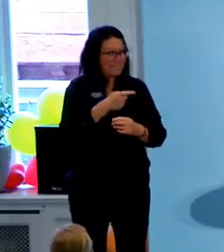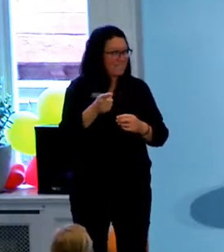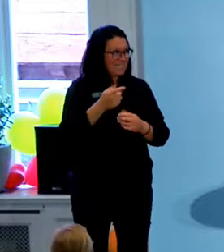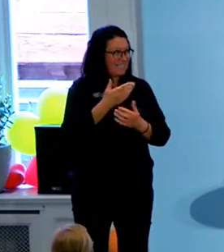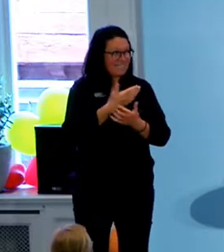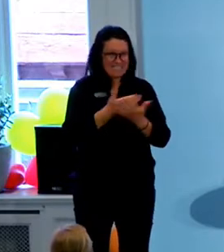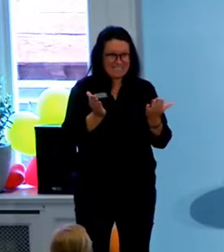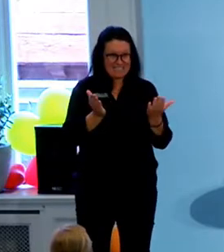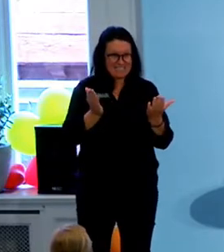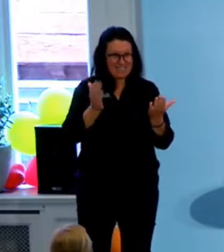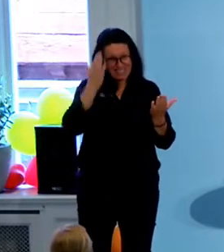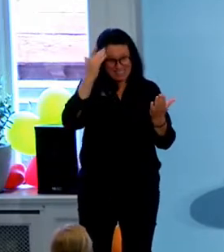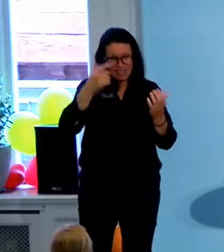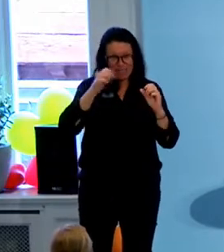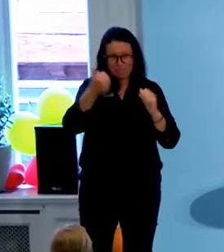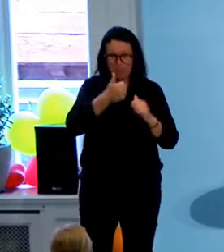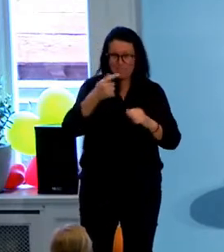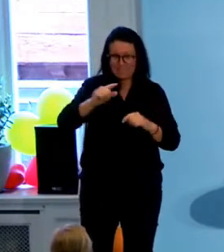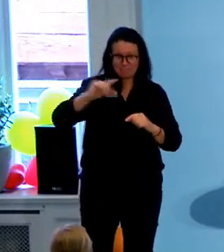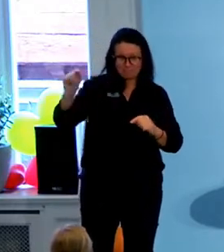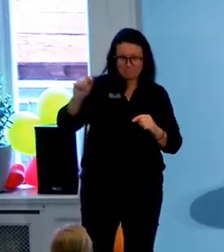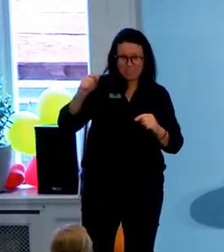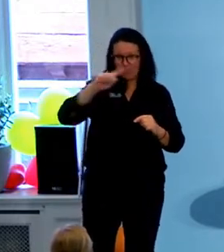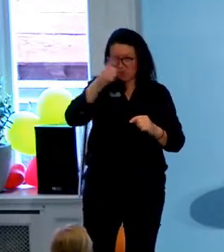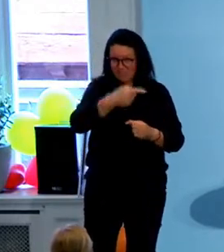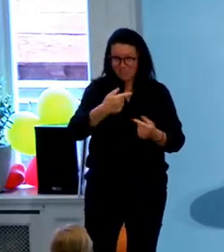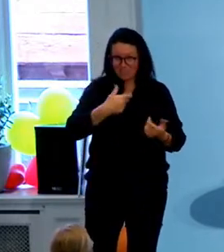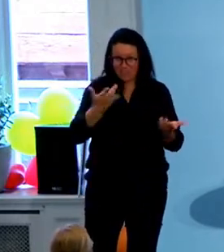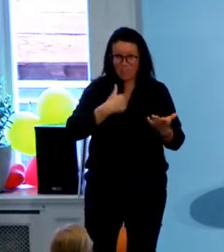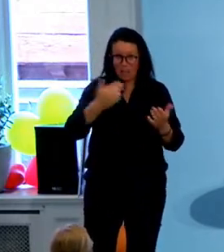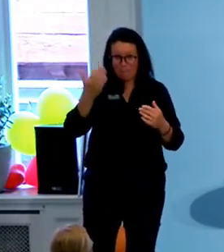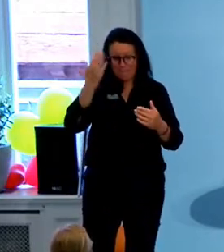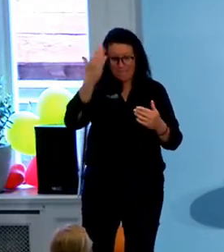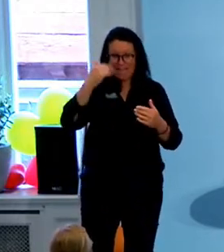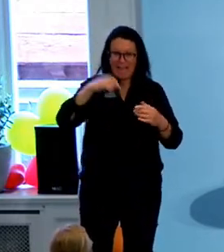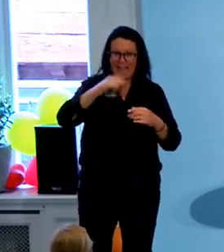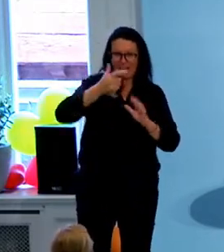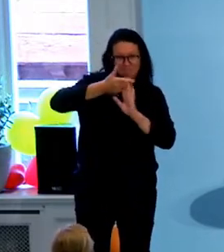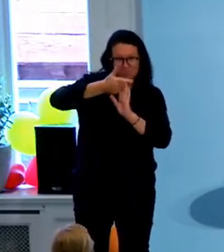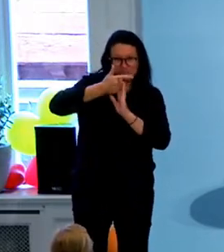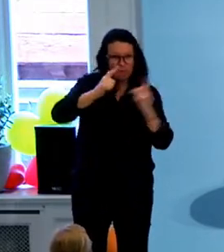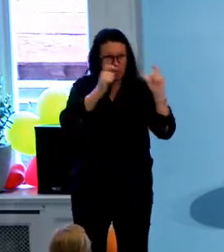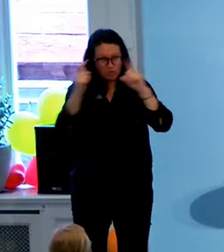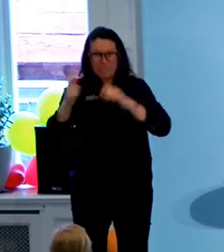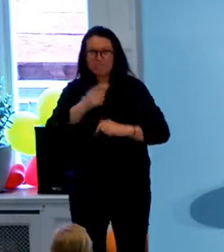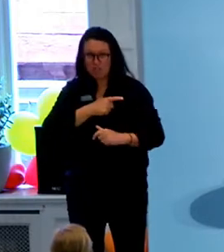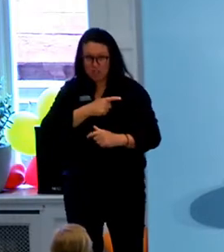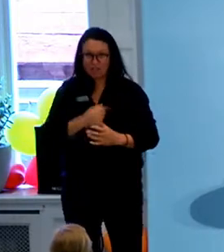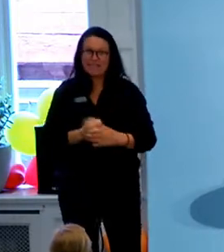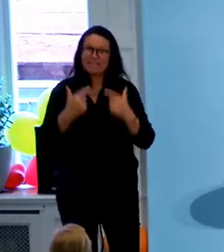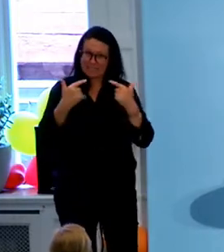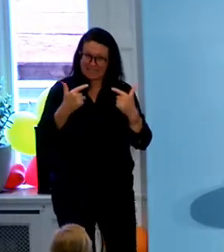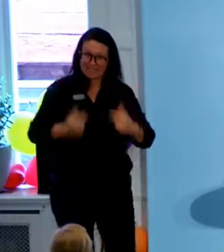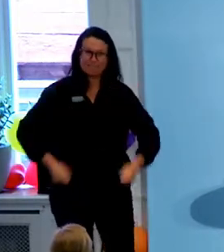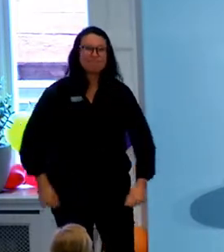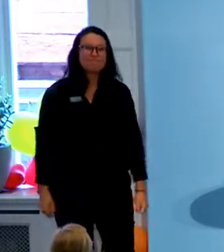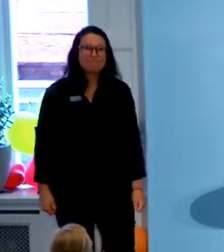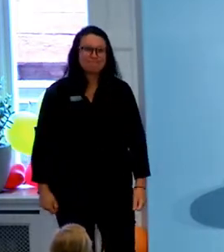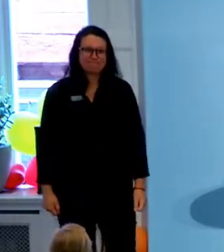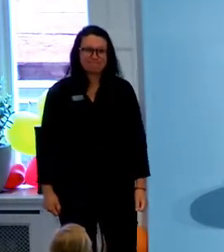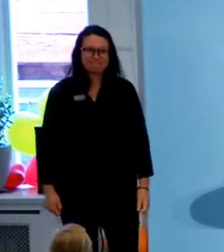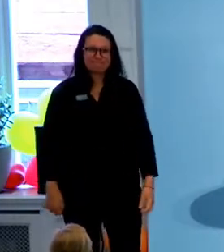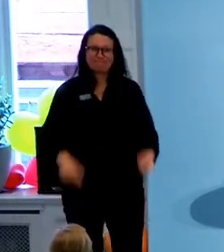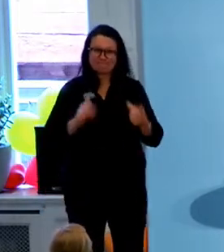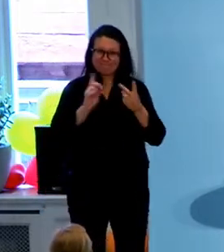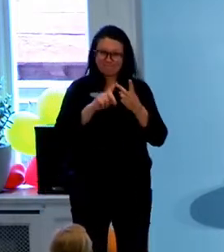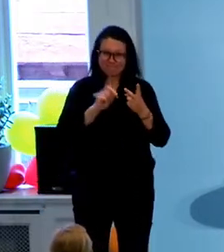bör ni lämna. Förstår ni vad jag menar? Bra. Här streamas och fotas och så. Tack. Det